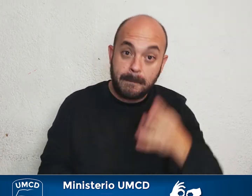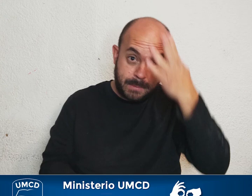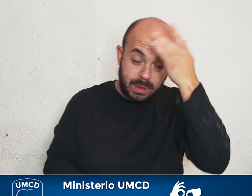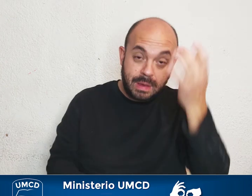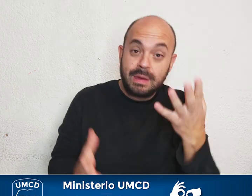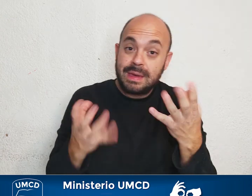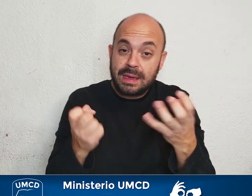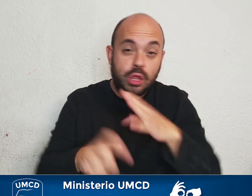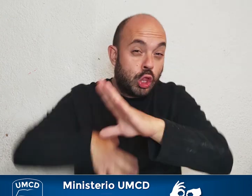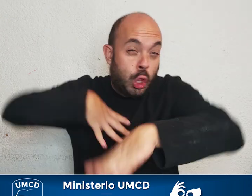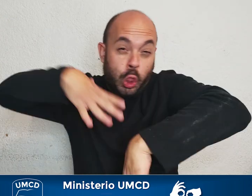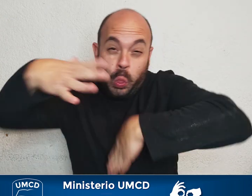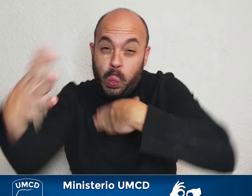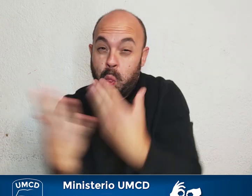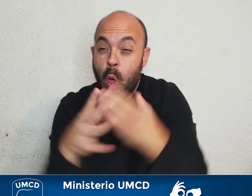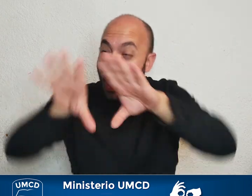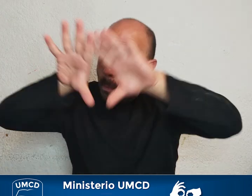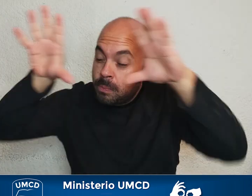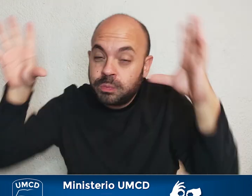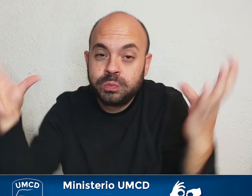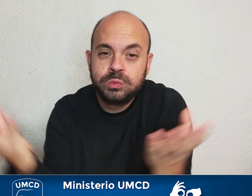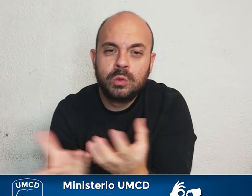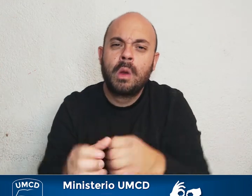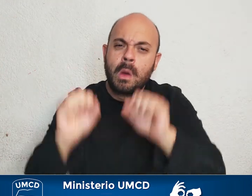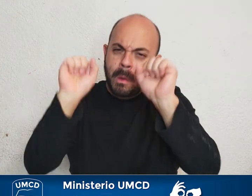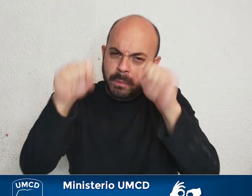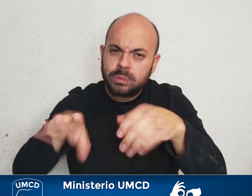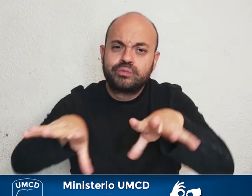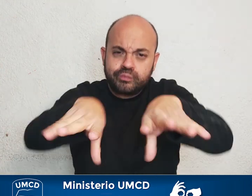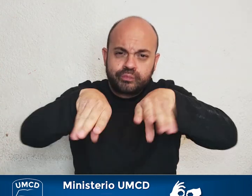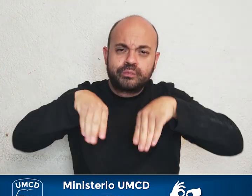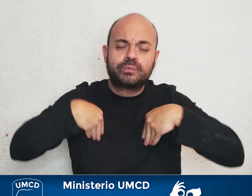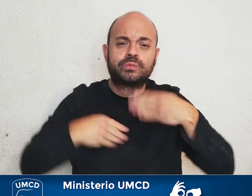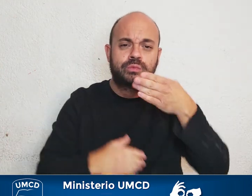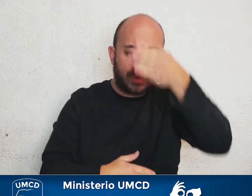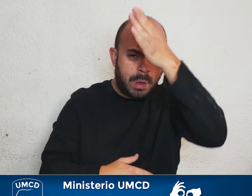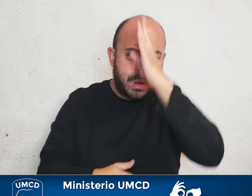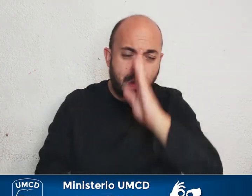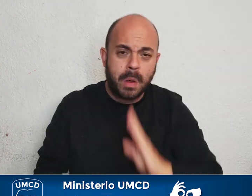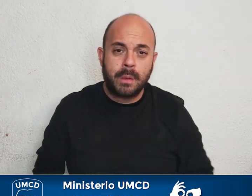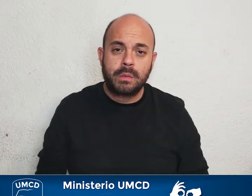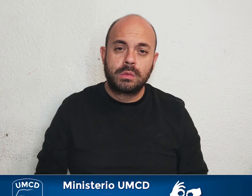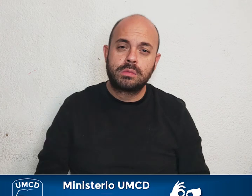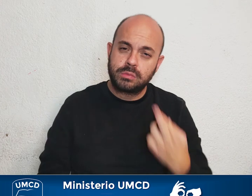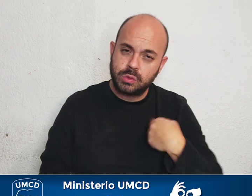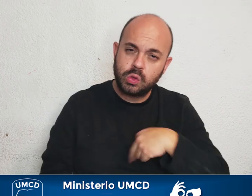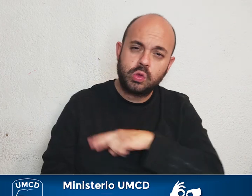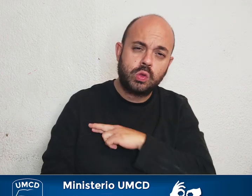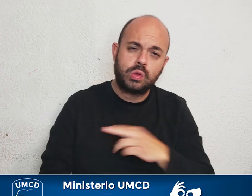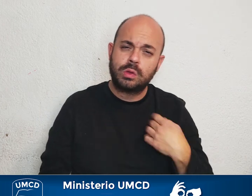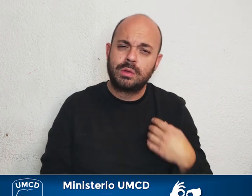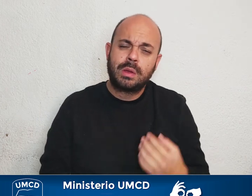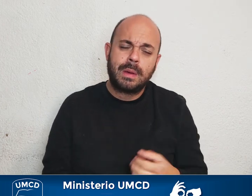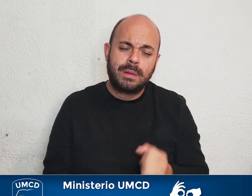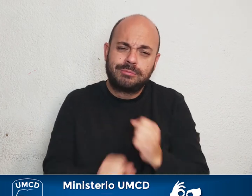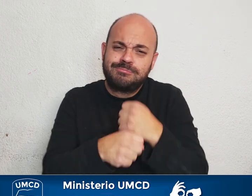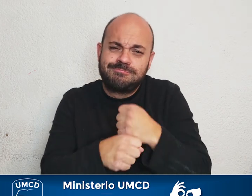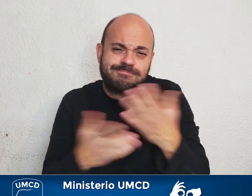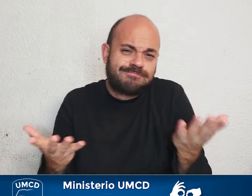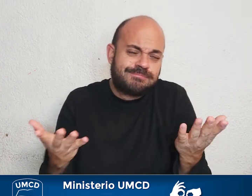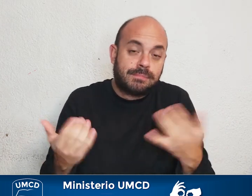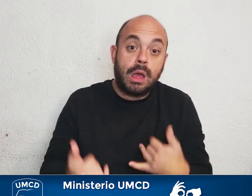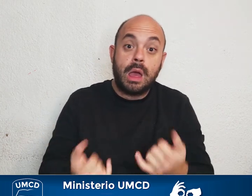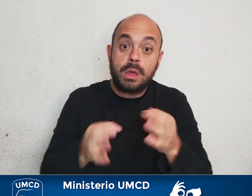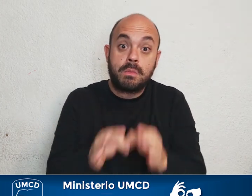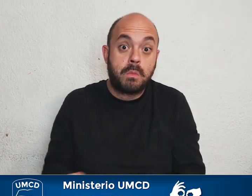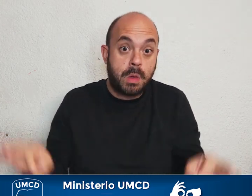pero llegará un día en el que Él vendrá y ya será tarde para muchos. Así es que nosotros, ¿qué tenemos que hacer?